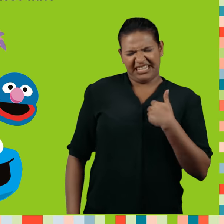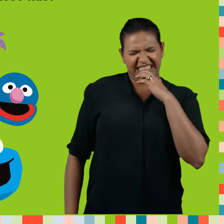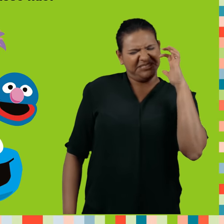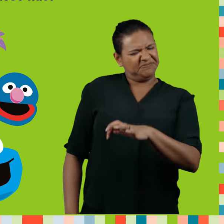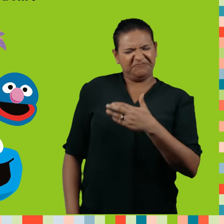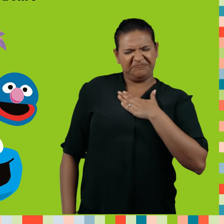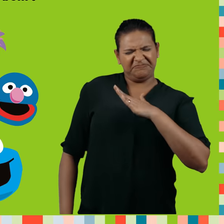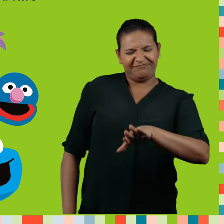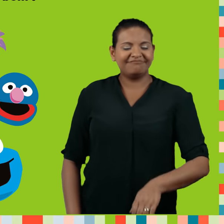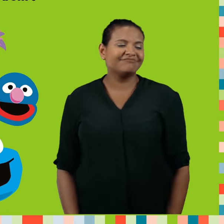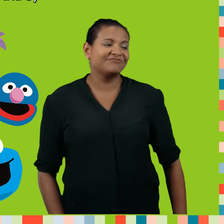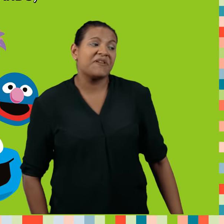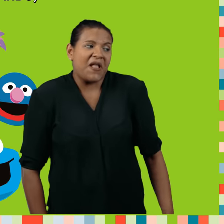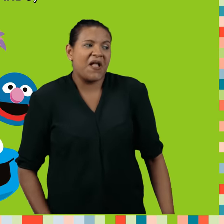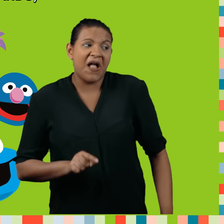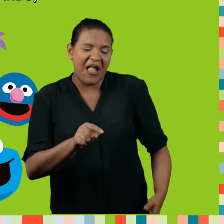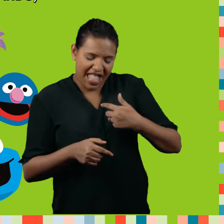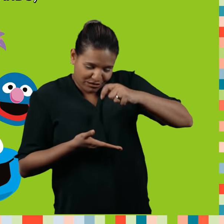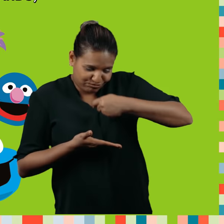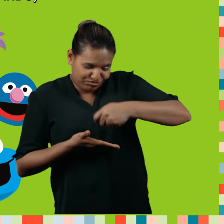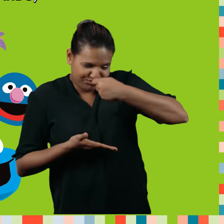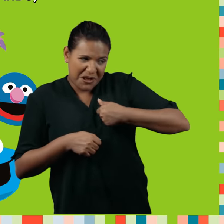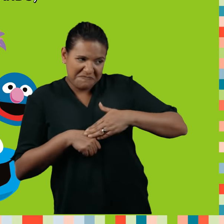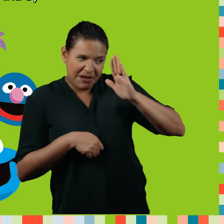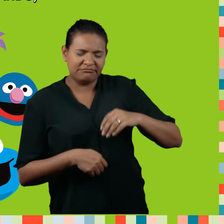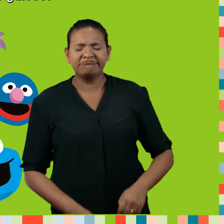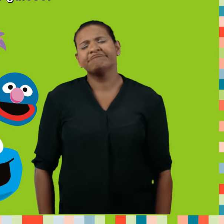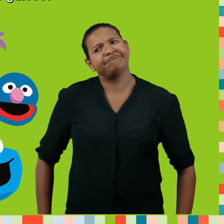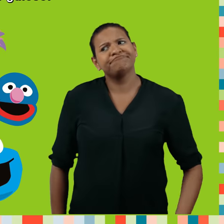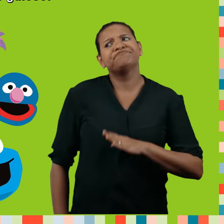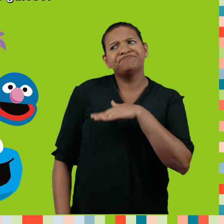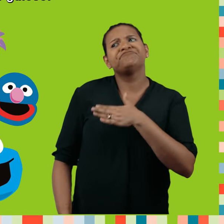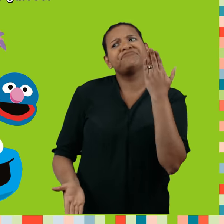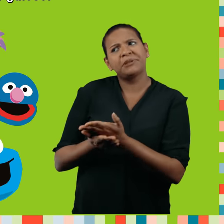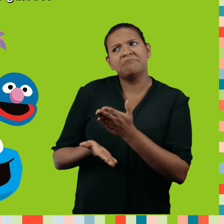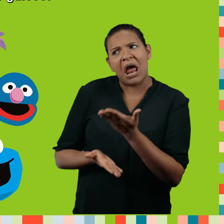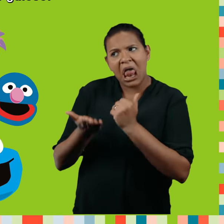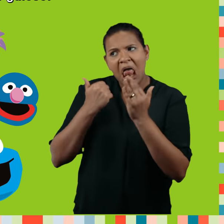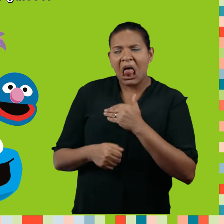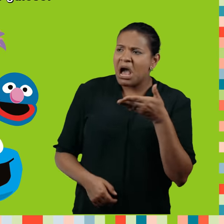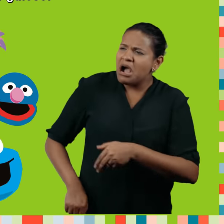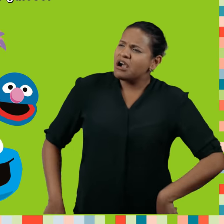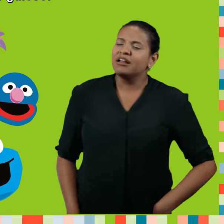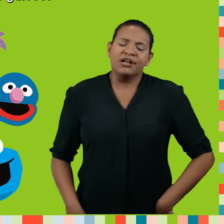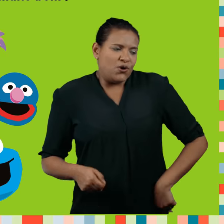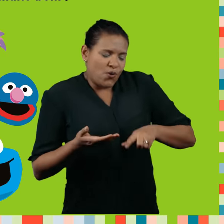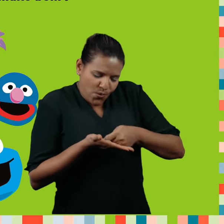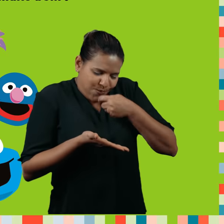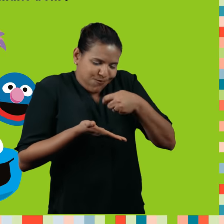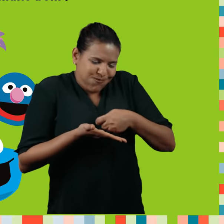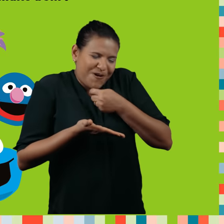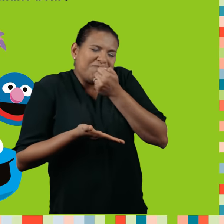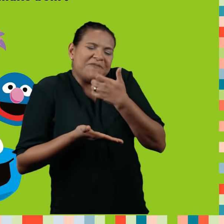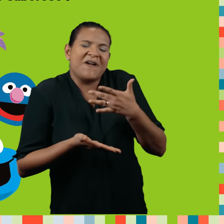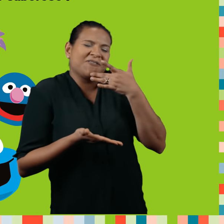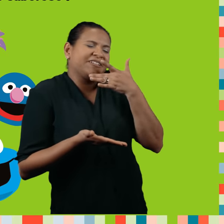não! Que bom! Vai sobrar mais feijão! Come, deixa de ser guloso! Comer ser muito